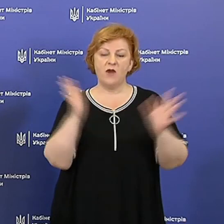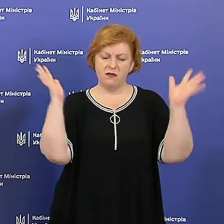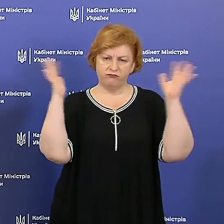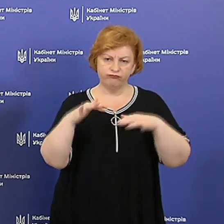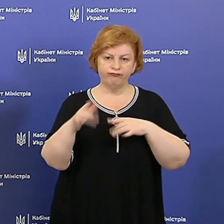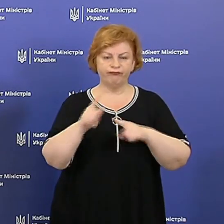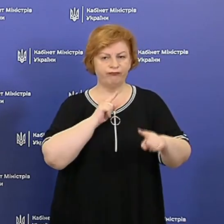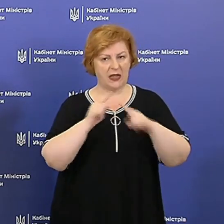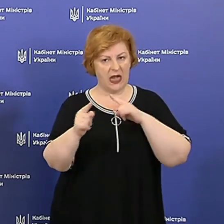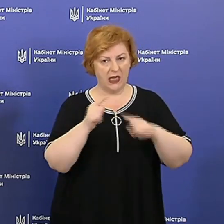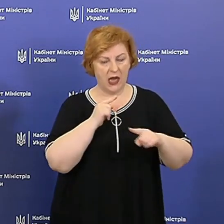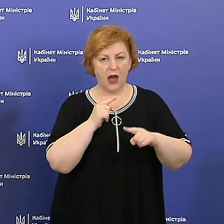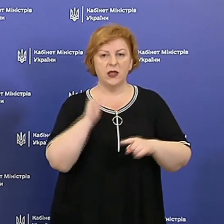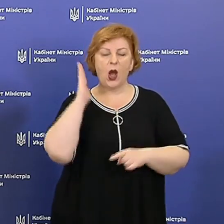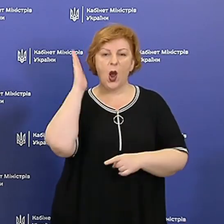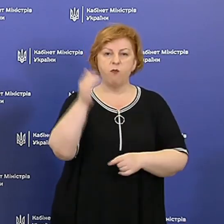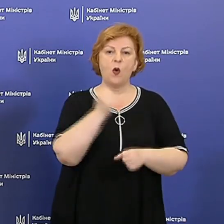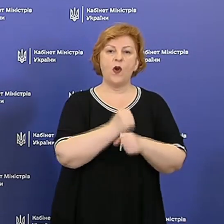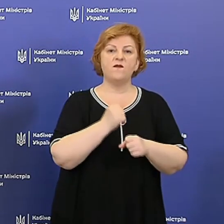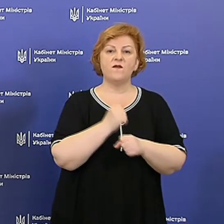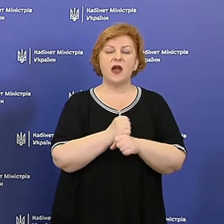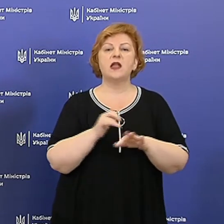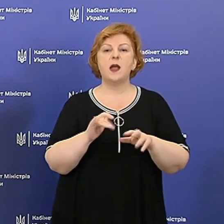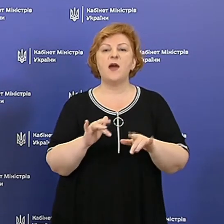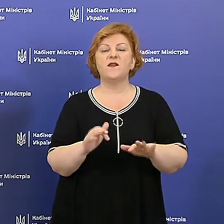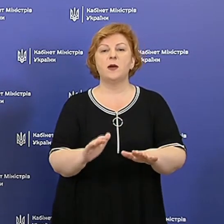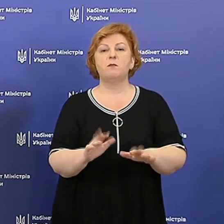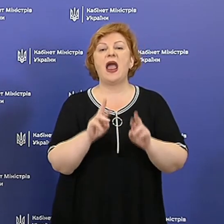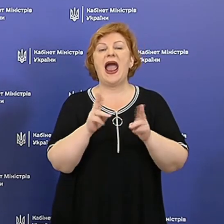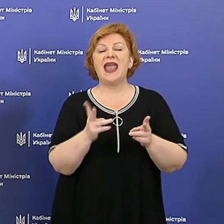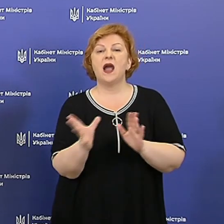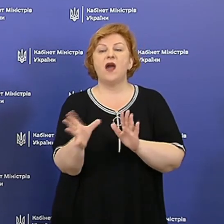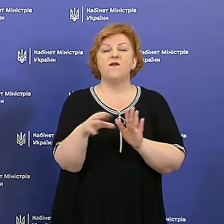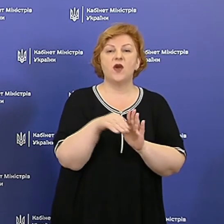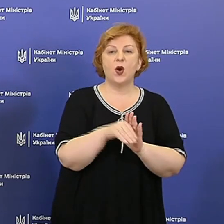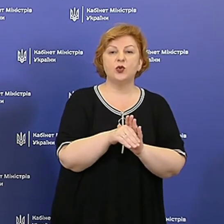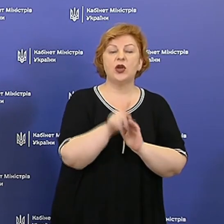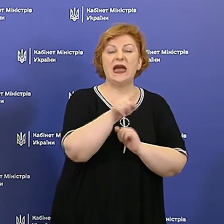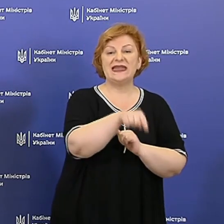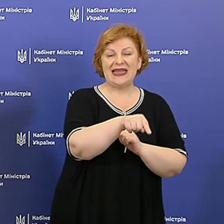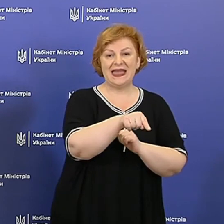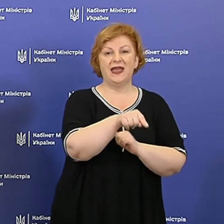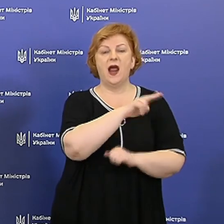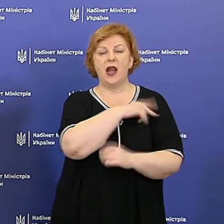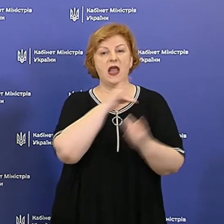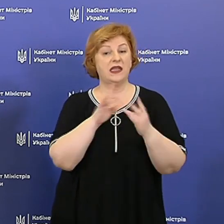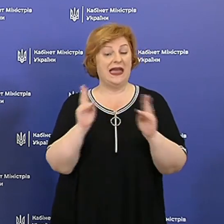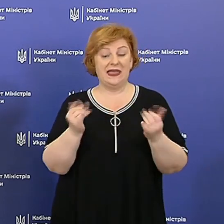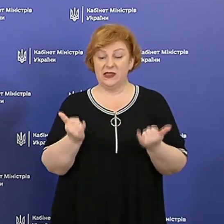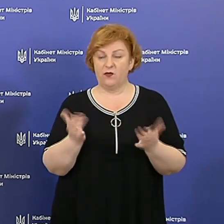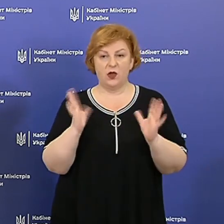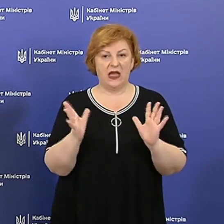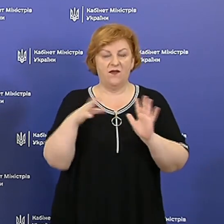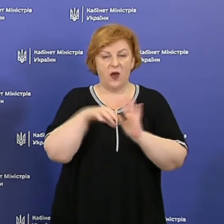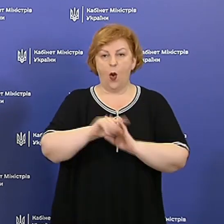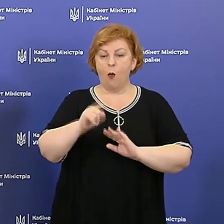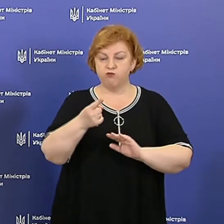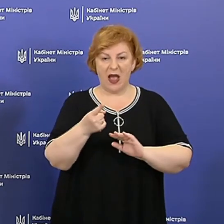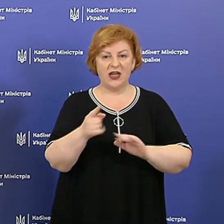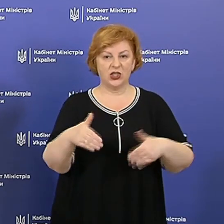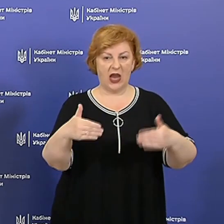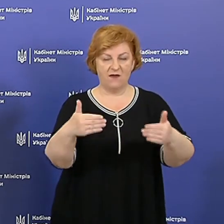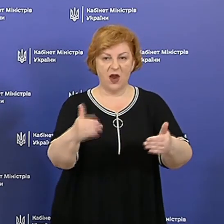і будемо відпрацьовувати механізми, як включати ті лікарні, які сьогодні не включені до першої хвилі, і